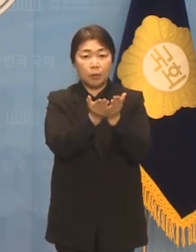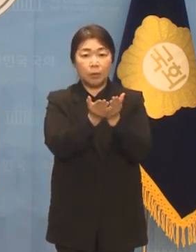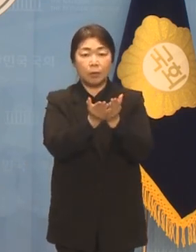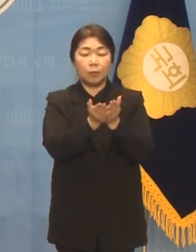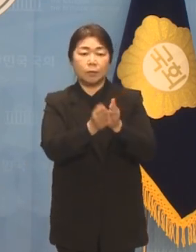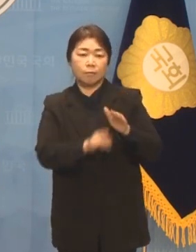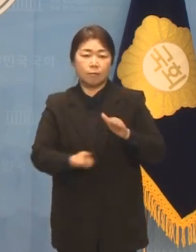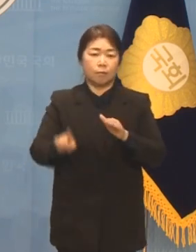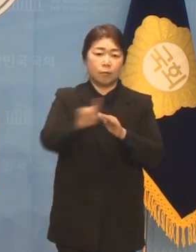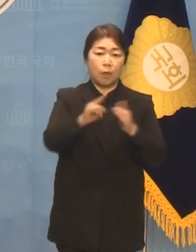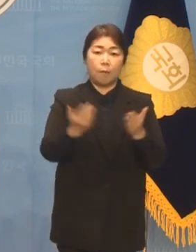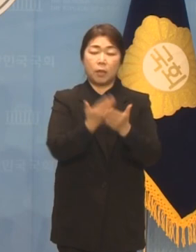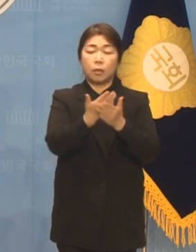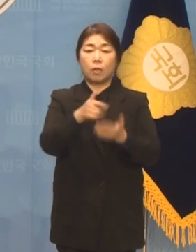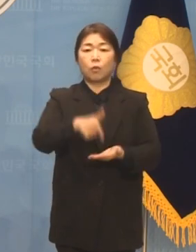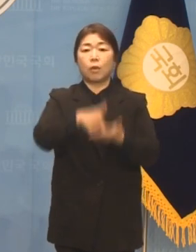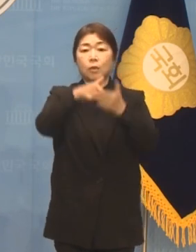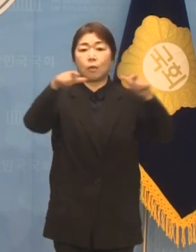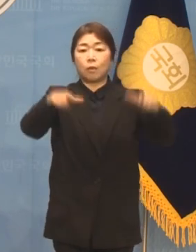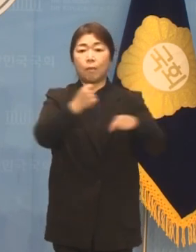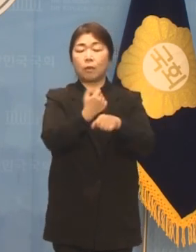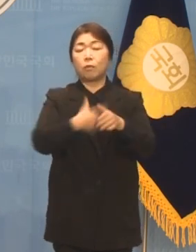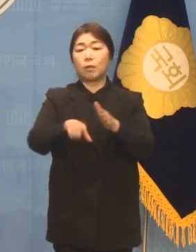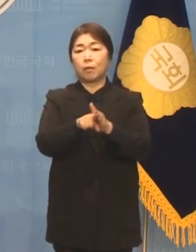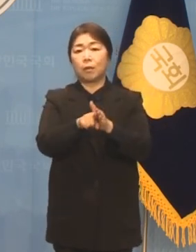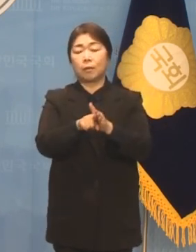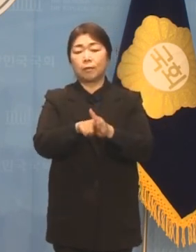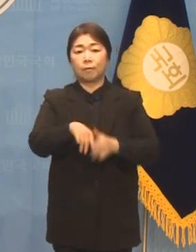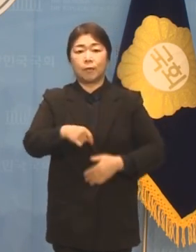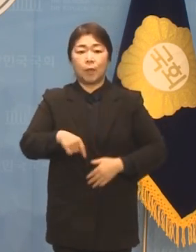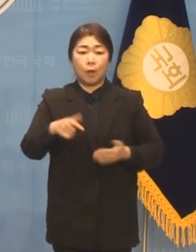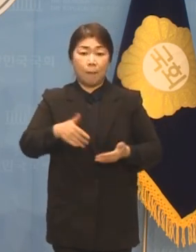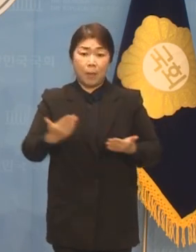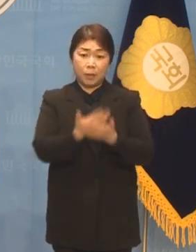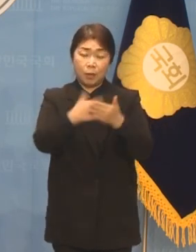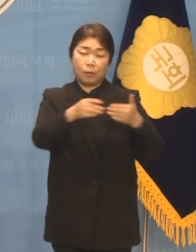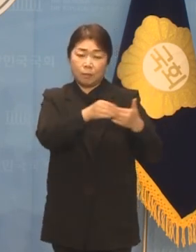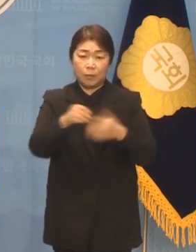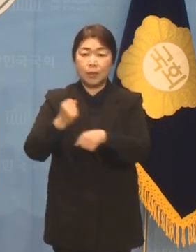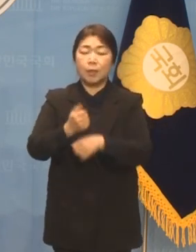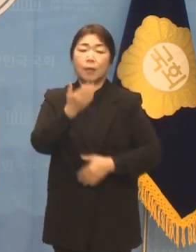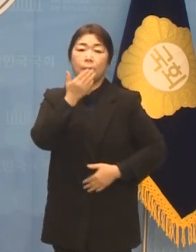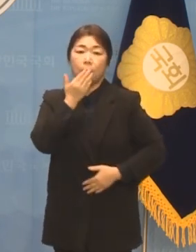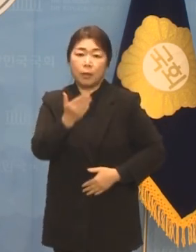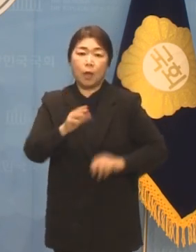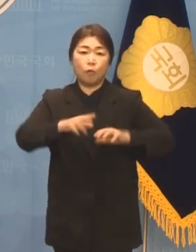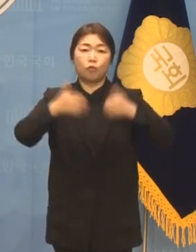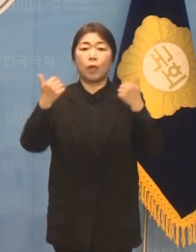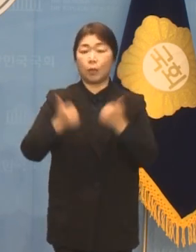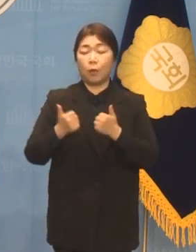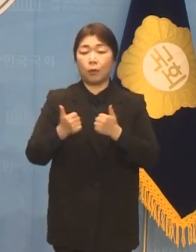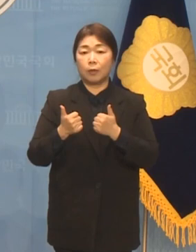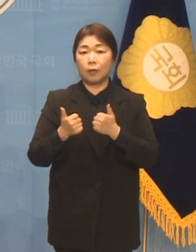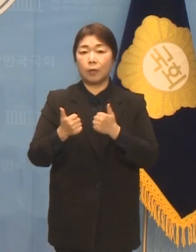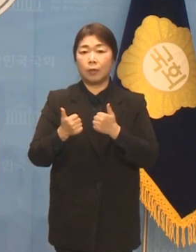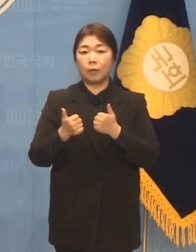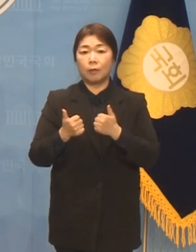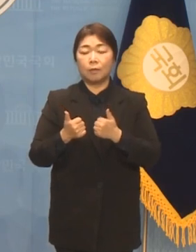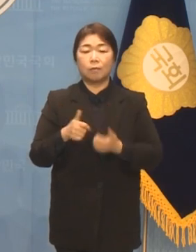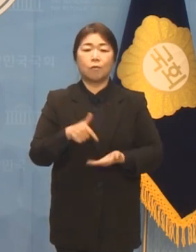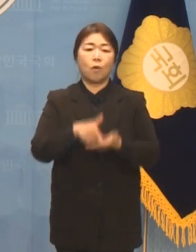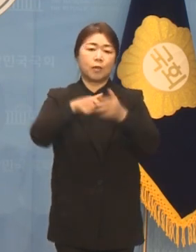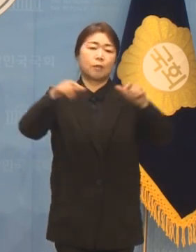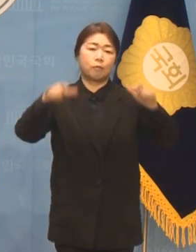만들기 위해서는 앞선 생각으로 광진 발전을 이끌어가는 국회의원이 우리